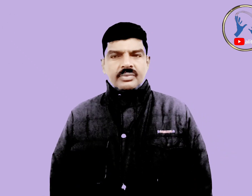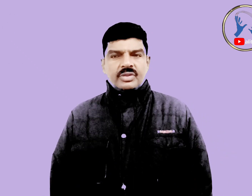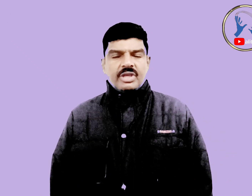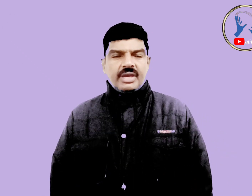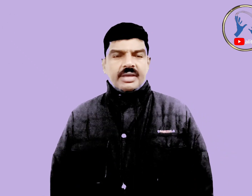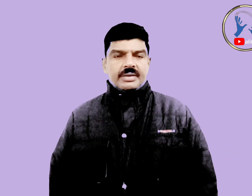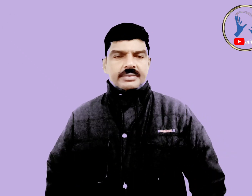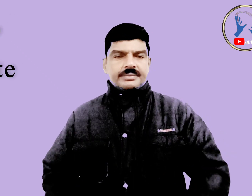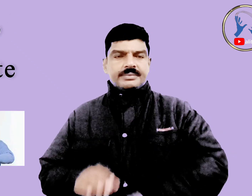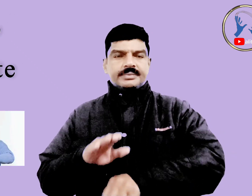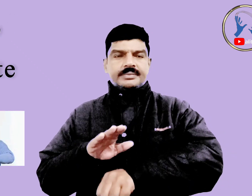देर